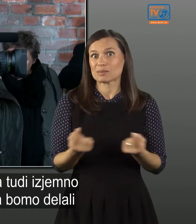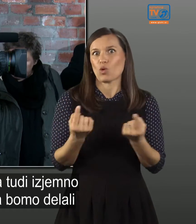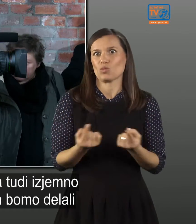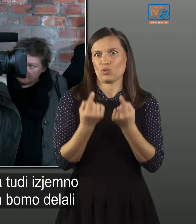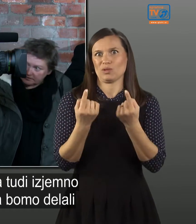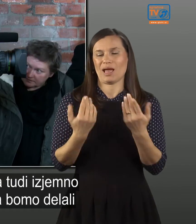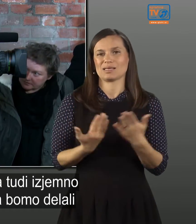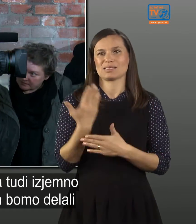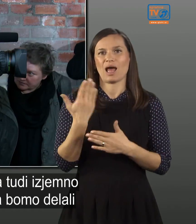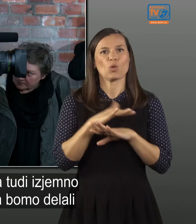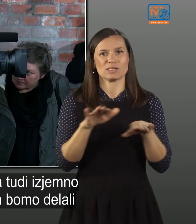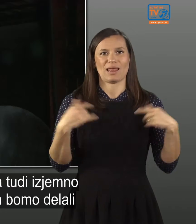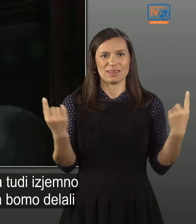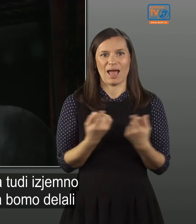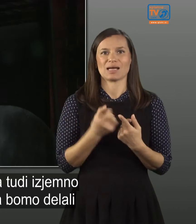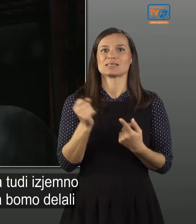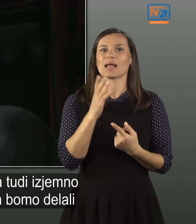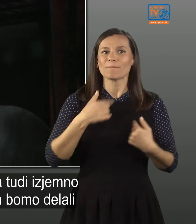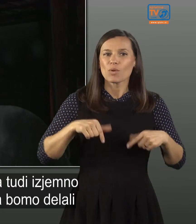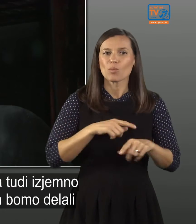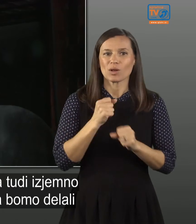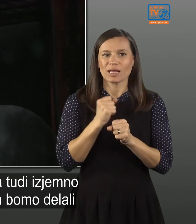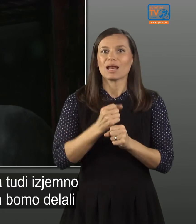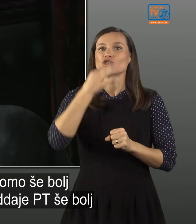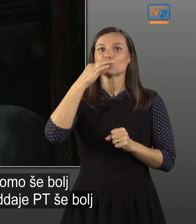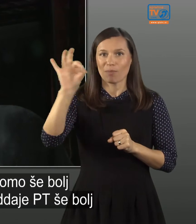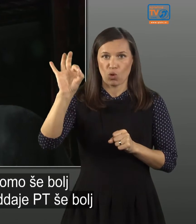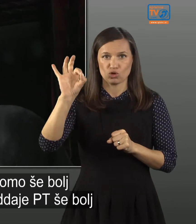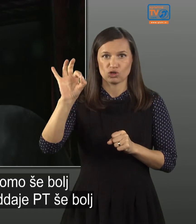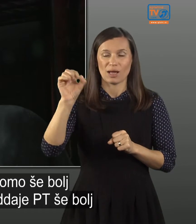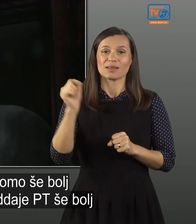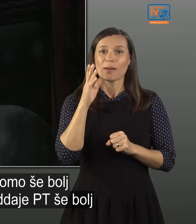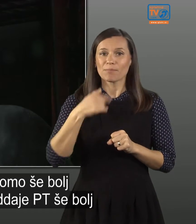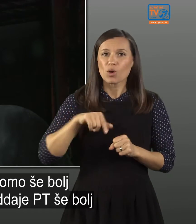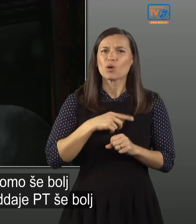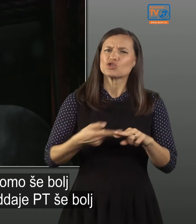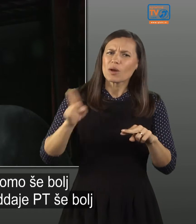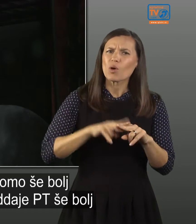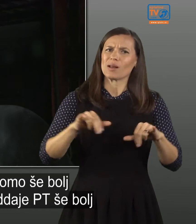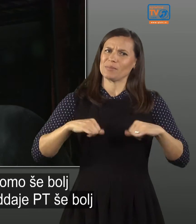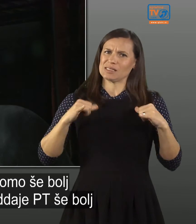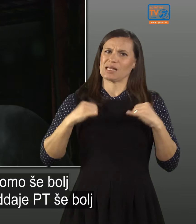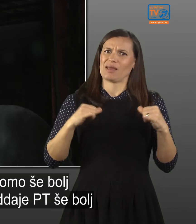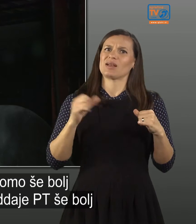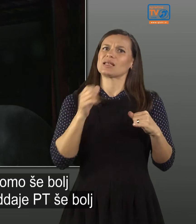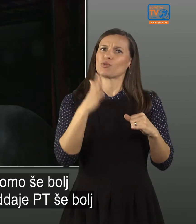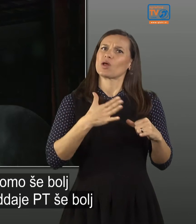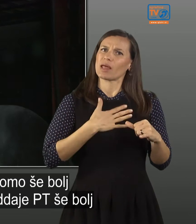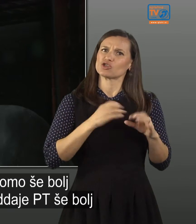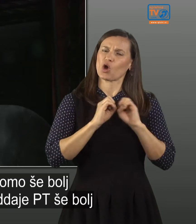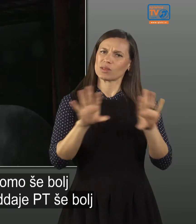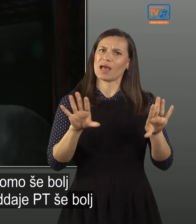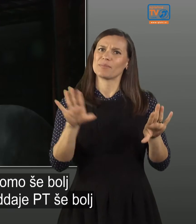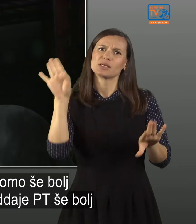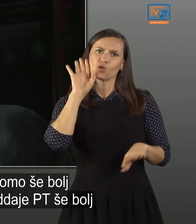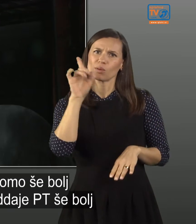dobra spodbuda za vse nas, da bomo delali še boljše in da si bomo še bolj prizadevali, da bodo naše